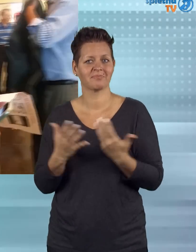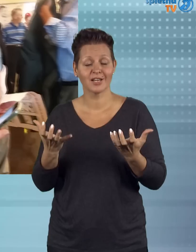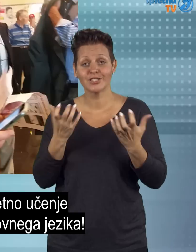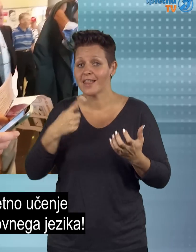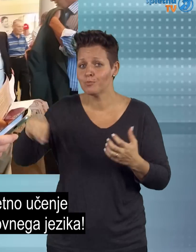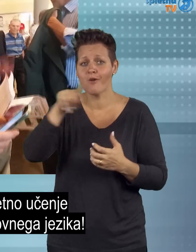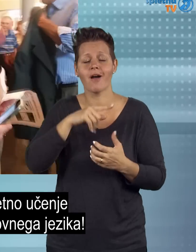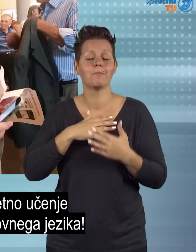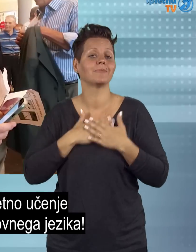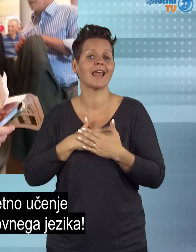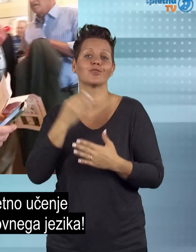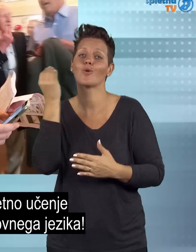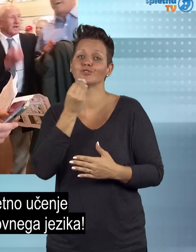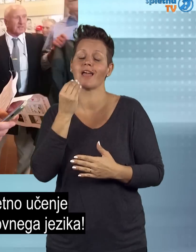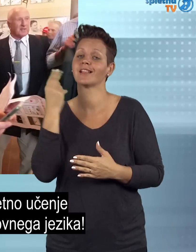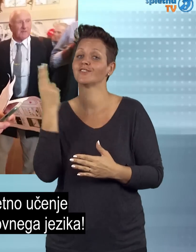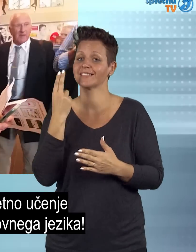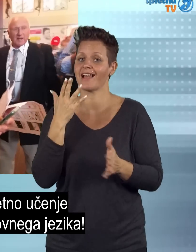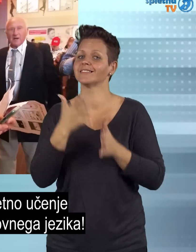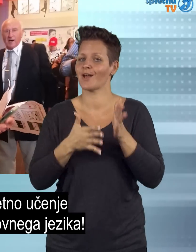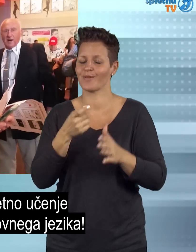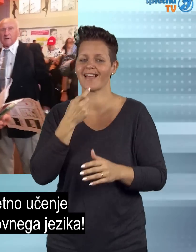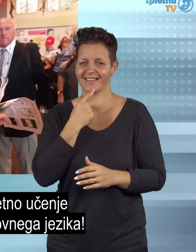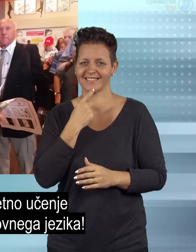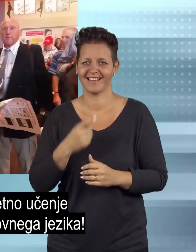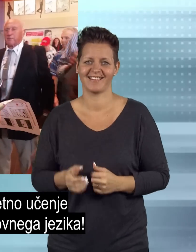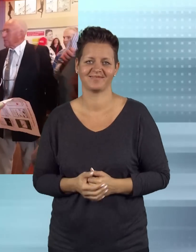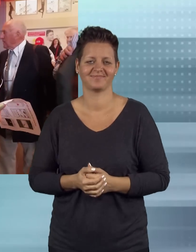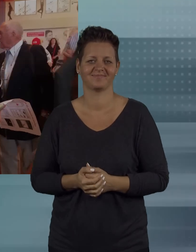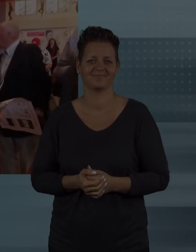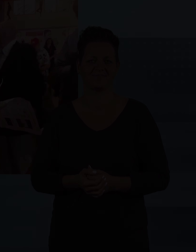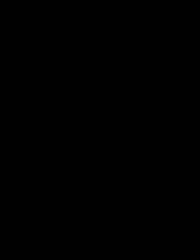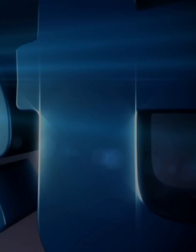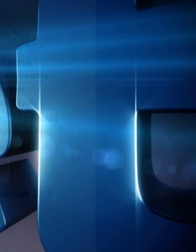www.zveza-gns.si. Želimo vam prijetno učenje slovenskega znakovnega jezika.